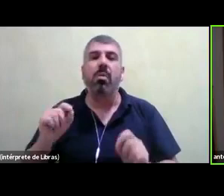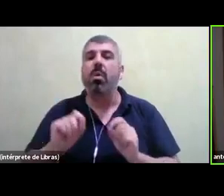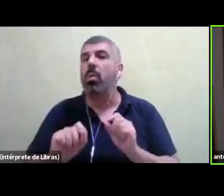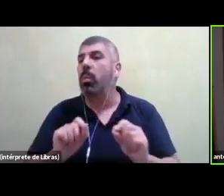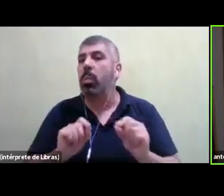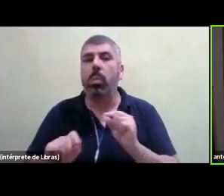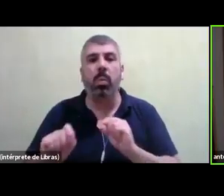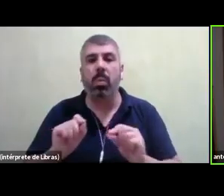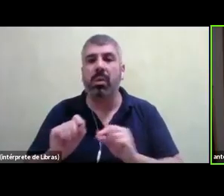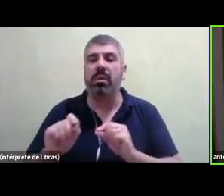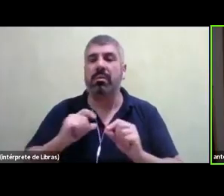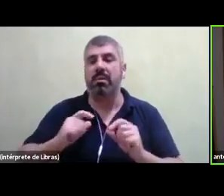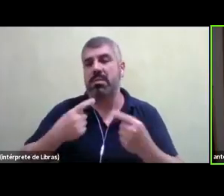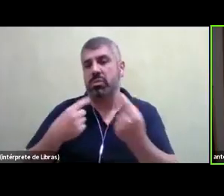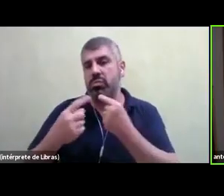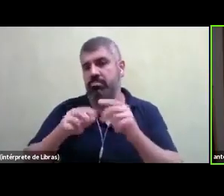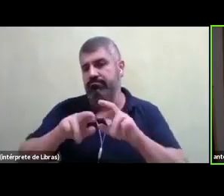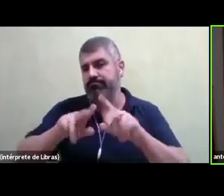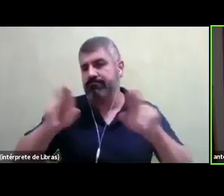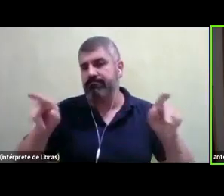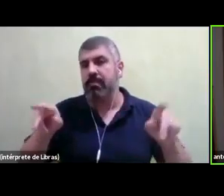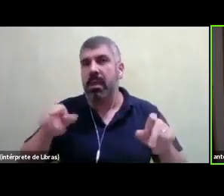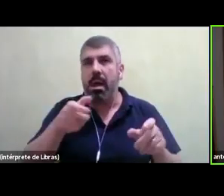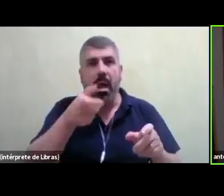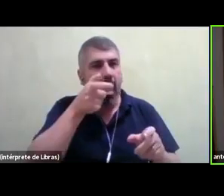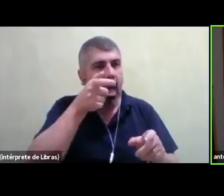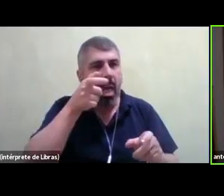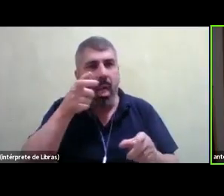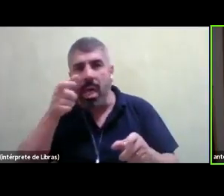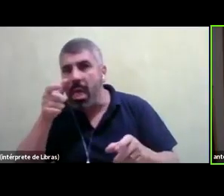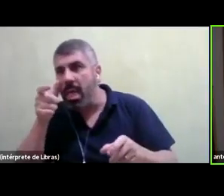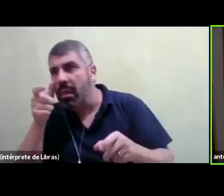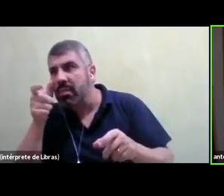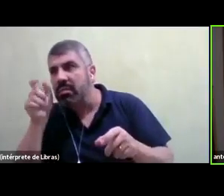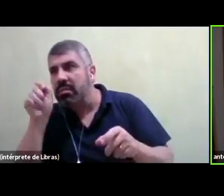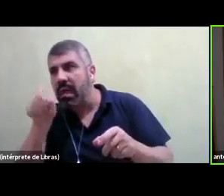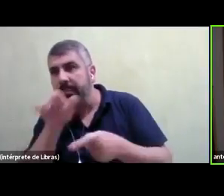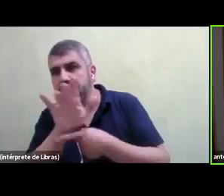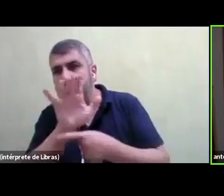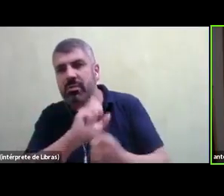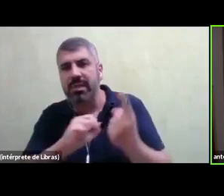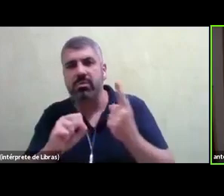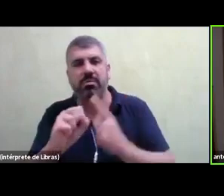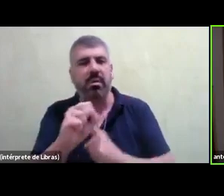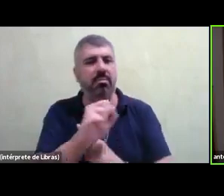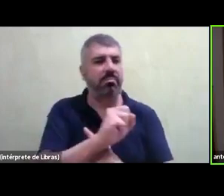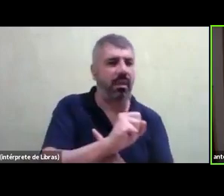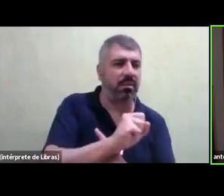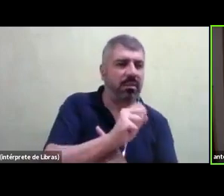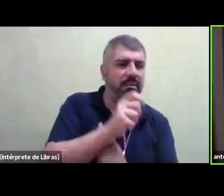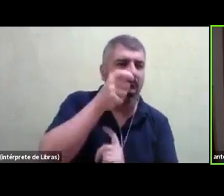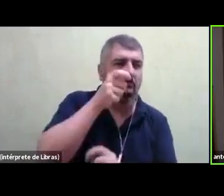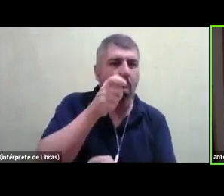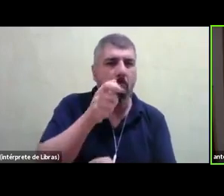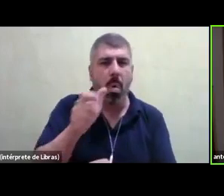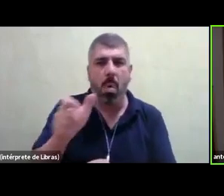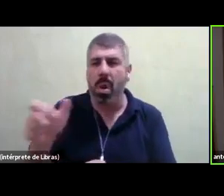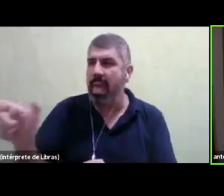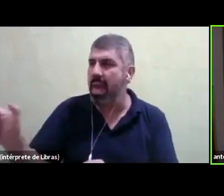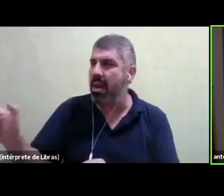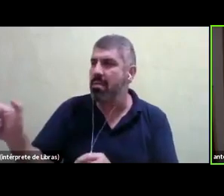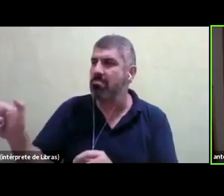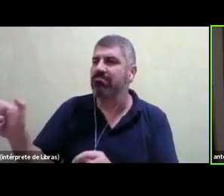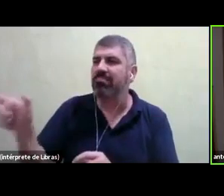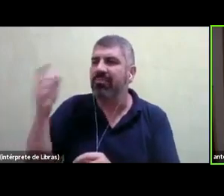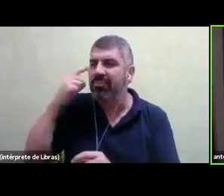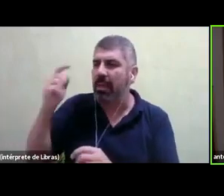uma contribuição para fazer na sociedade em termos de um olhar para o outro, né,